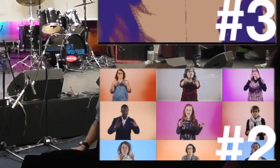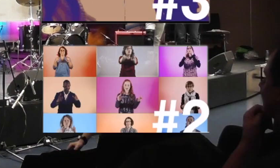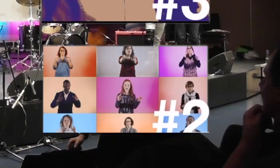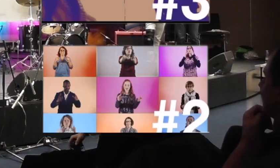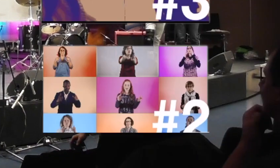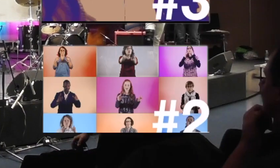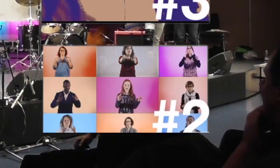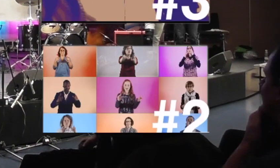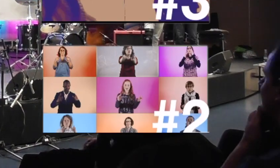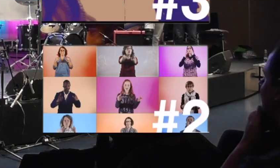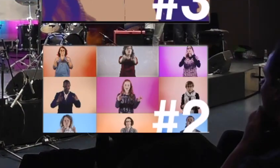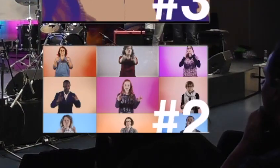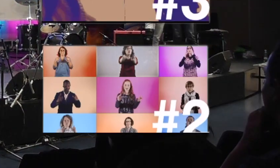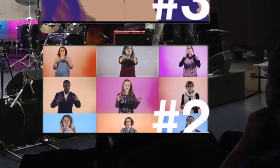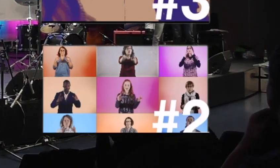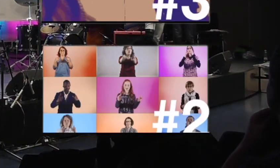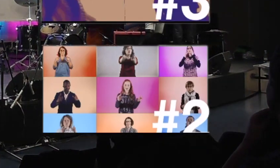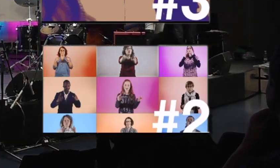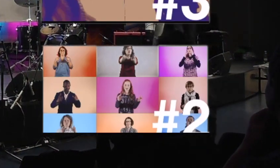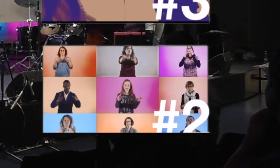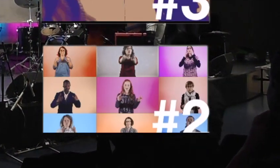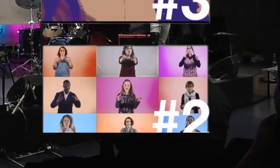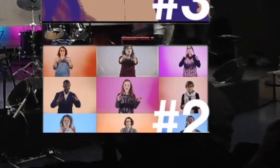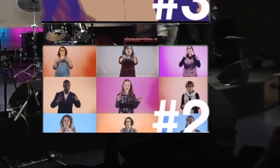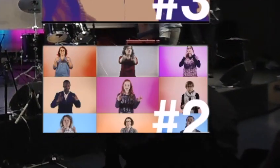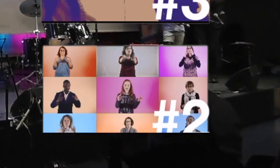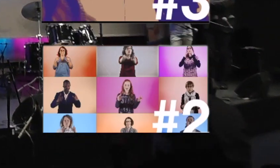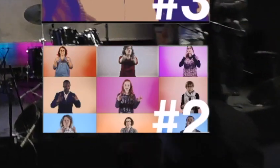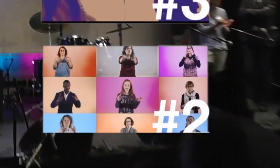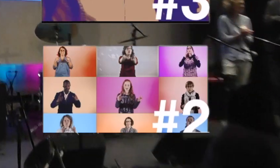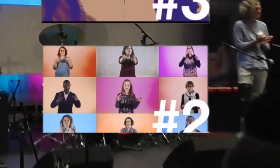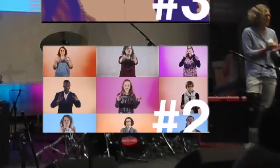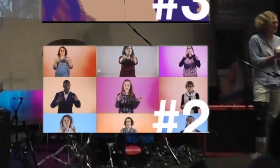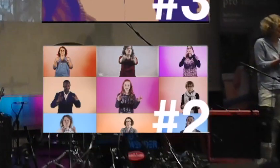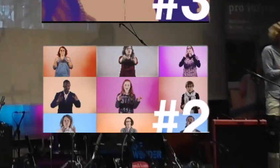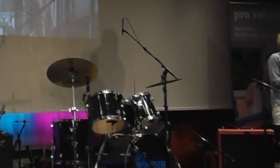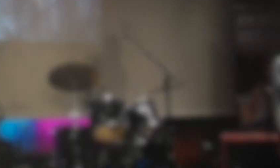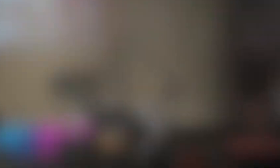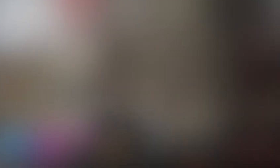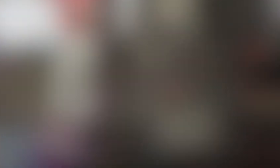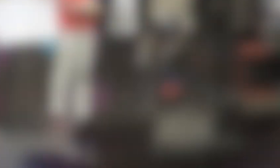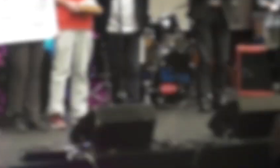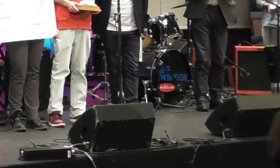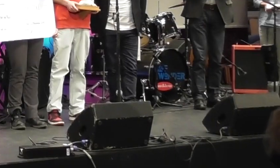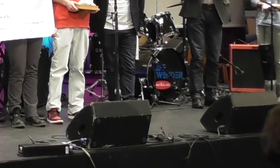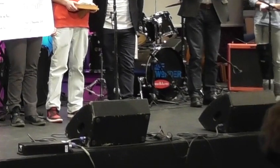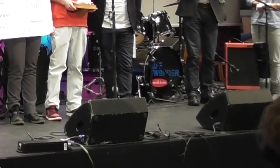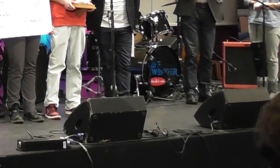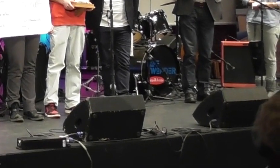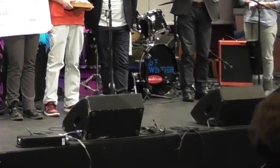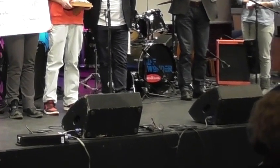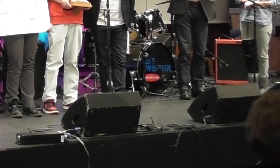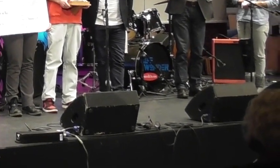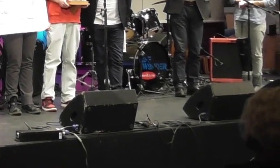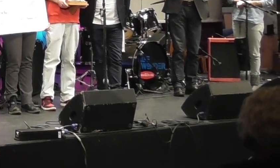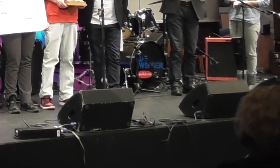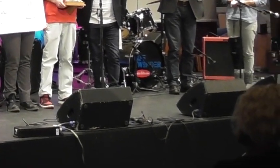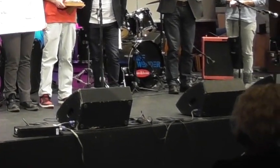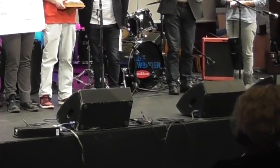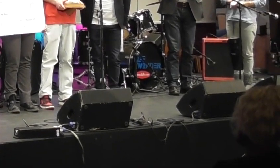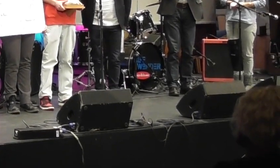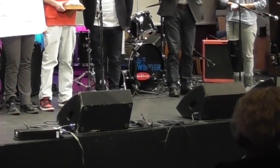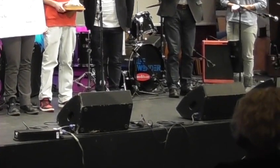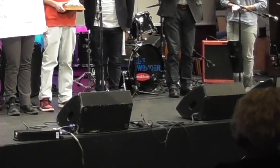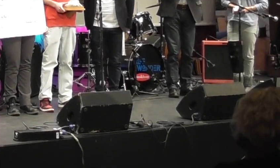die Jugendarbeit Kur mit Nice O, mit Glaub an die, du bist gut, so wie du bist. Bekommen den